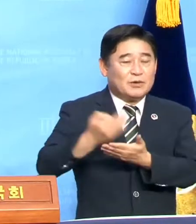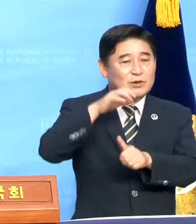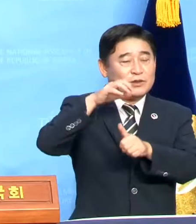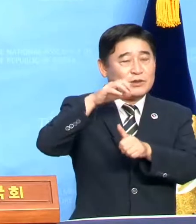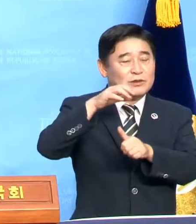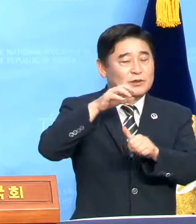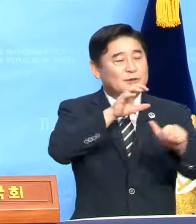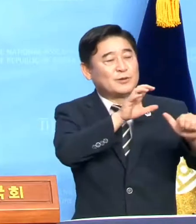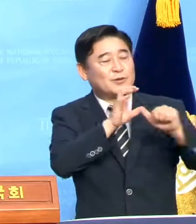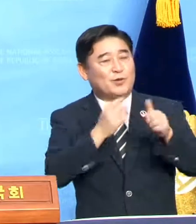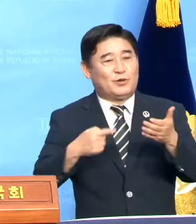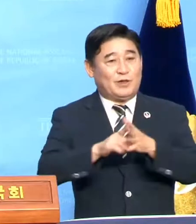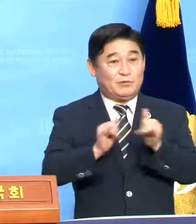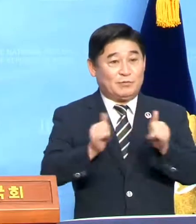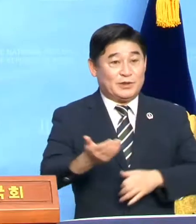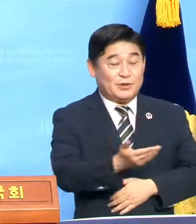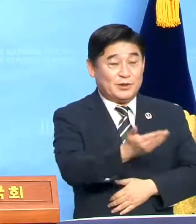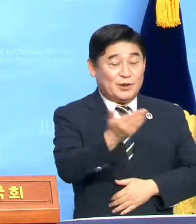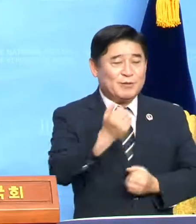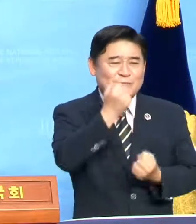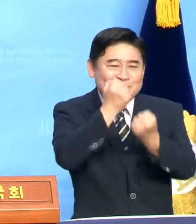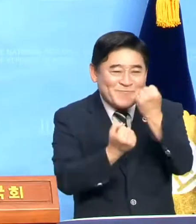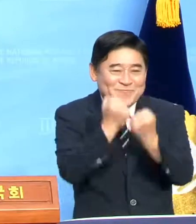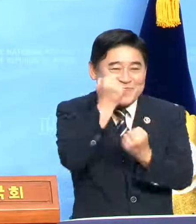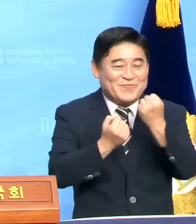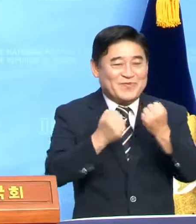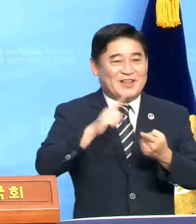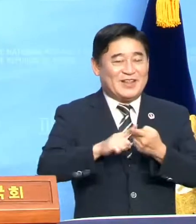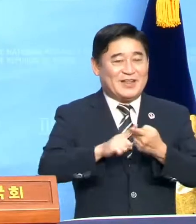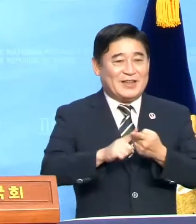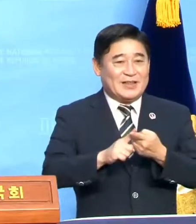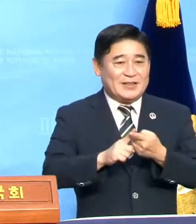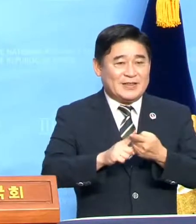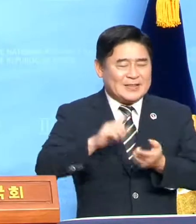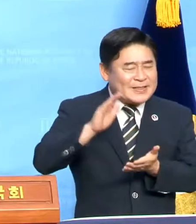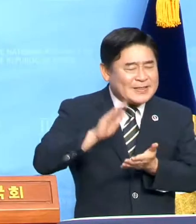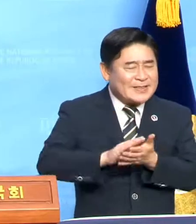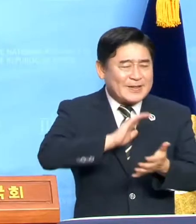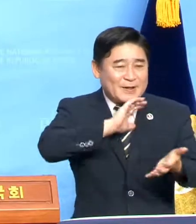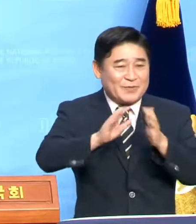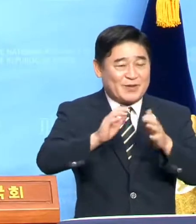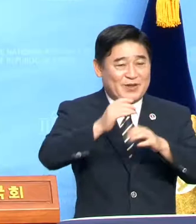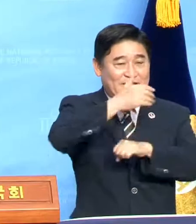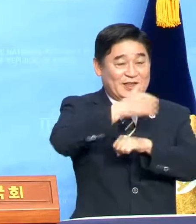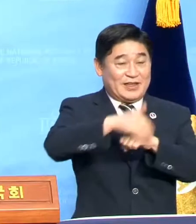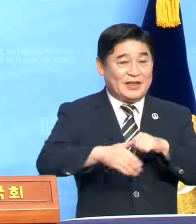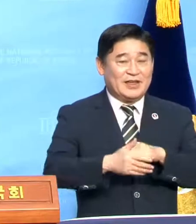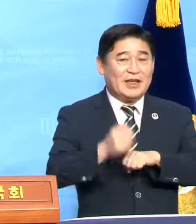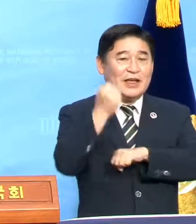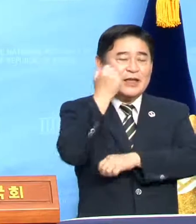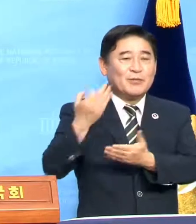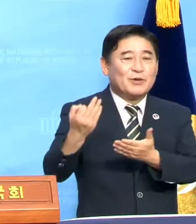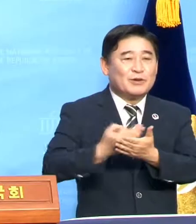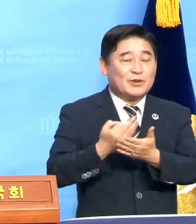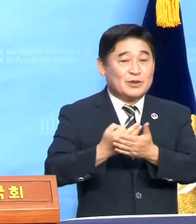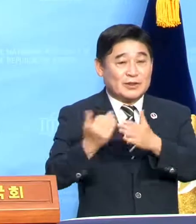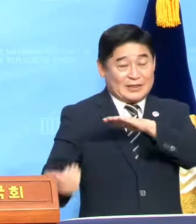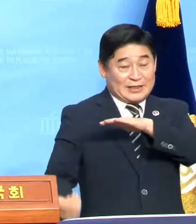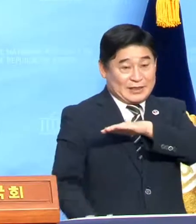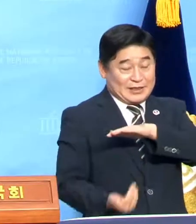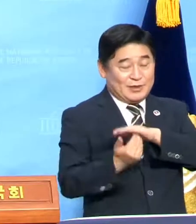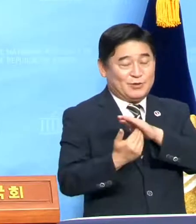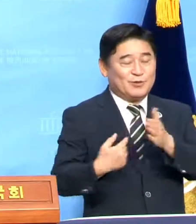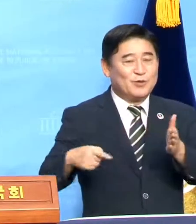위해 국민들을 어떻게 설득할 지를 치열하게 논의해 나갈 예정입니다 또 기본소득 톡 실현을